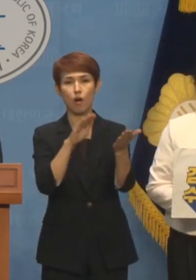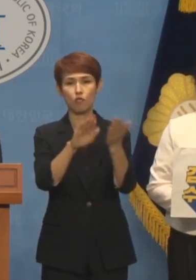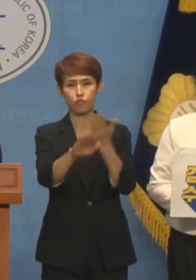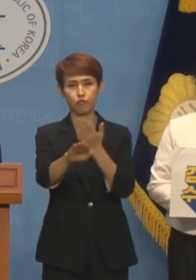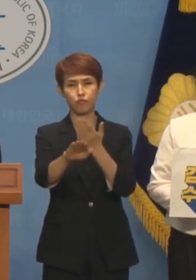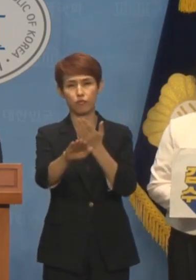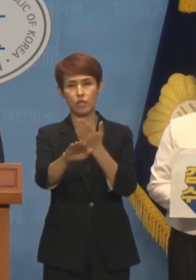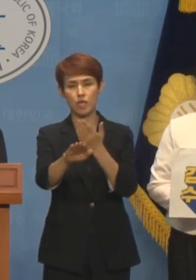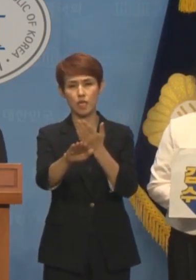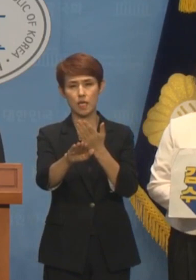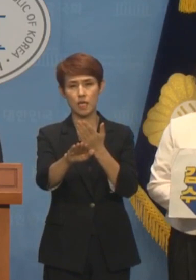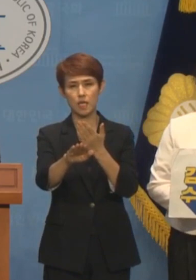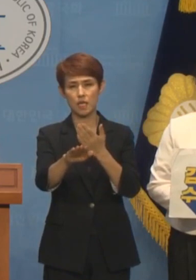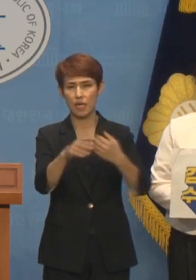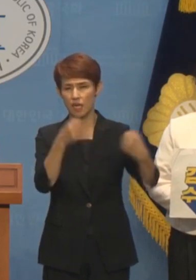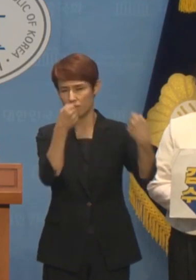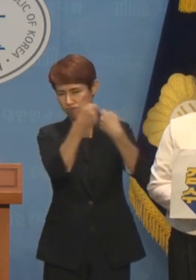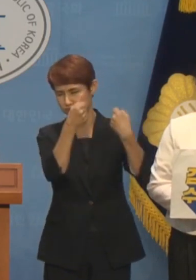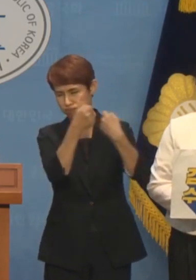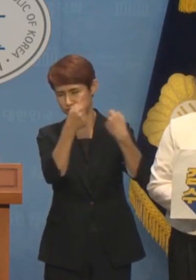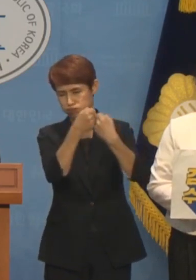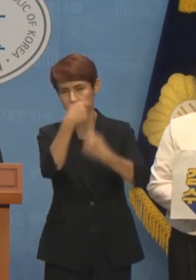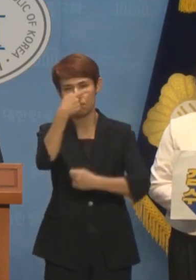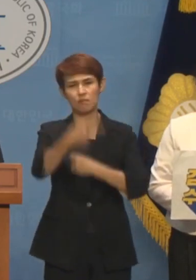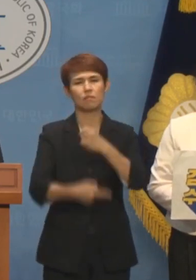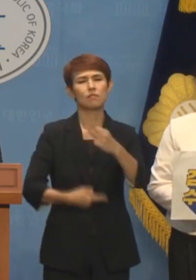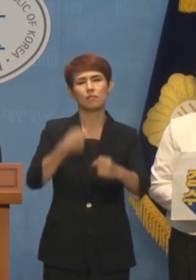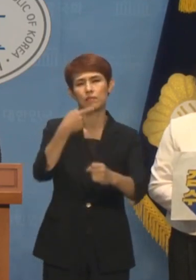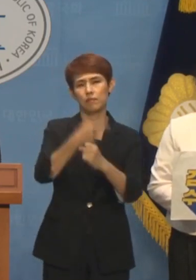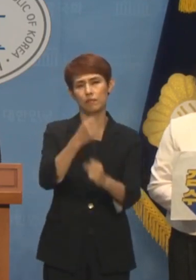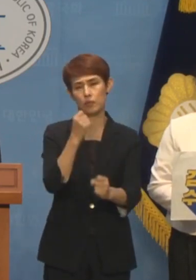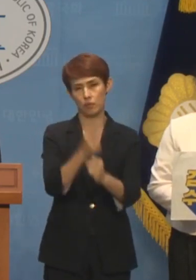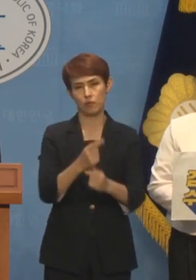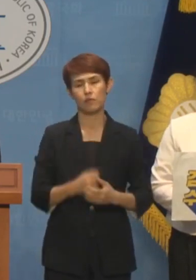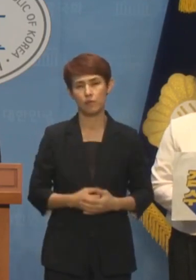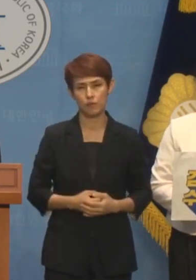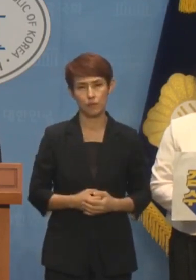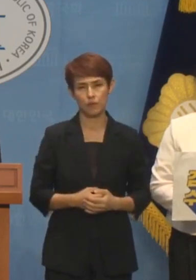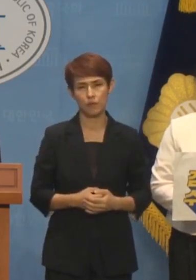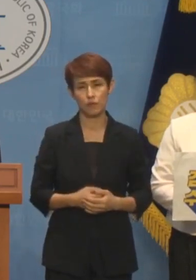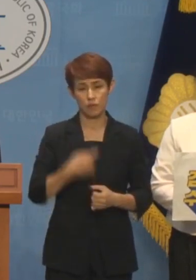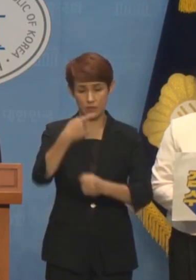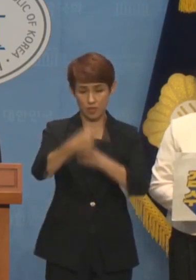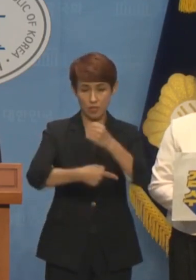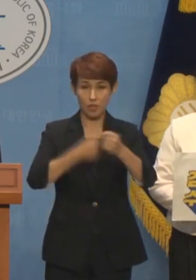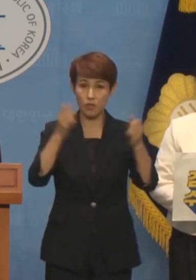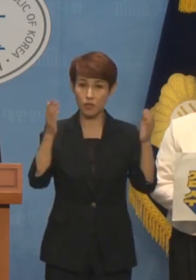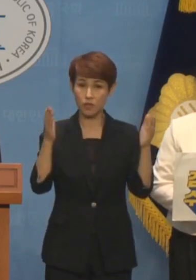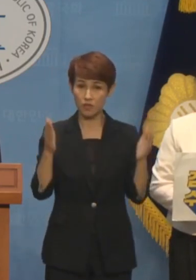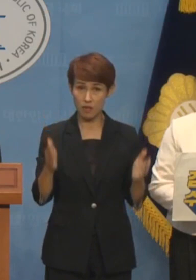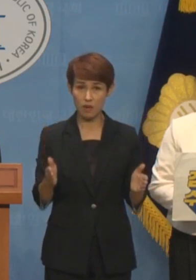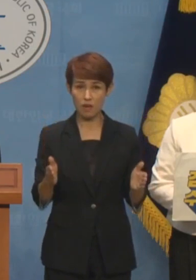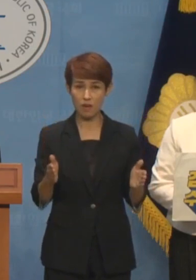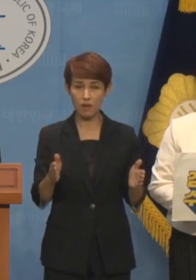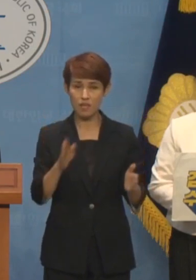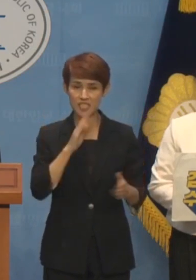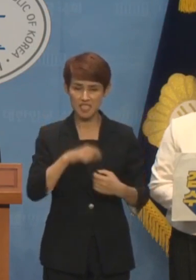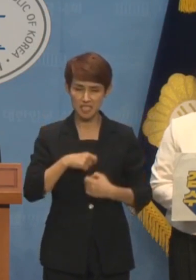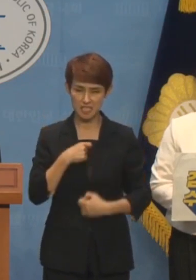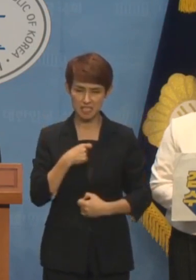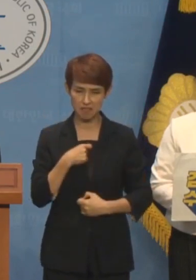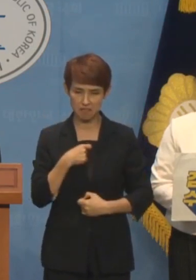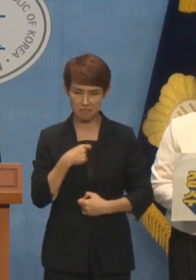싸움을 진행해 온 지 벌써 1년이 지났습니다. 1년의 시간 동안 많은 진실들이